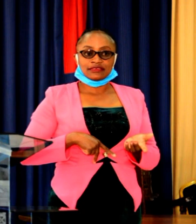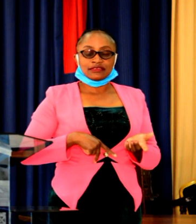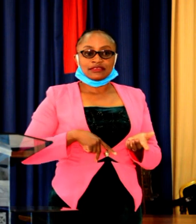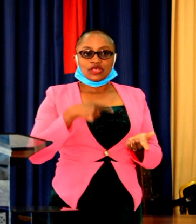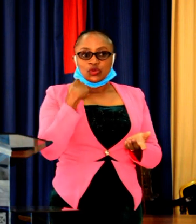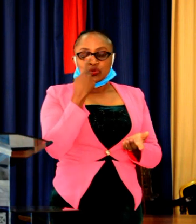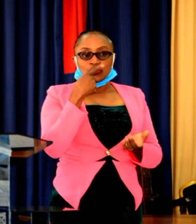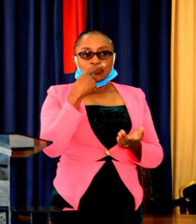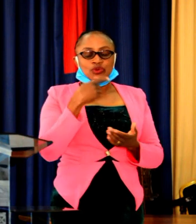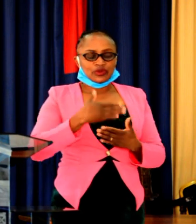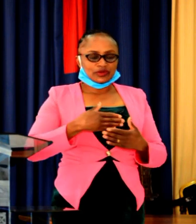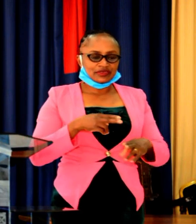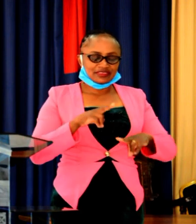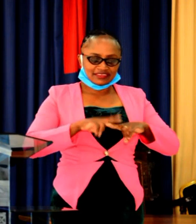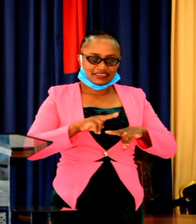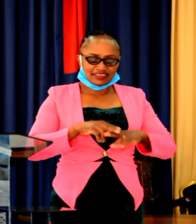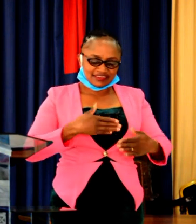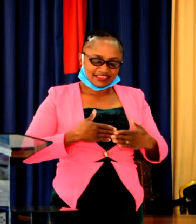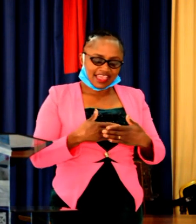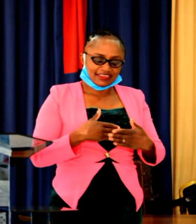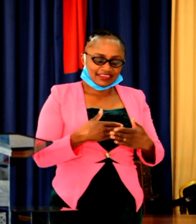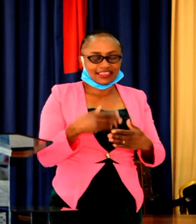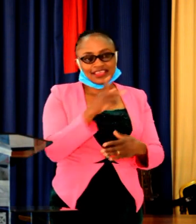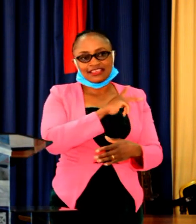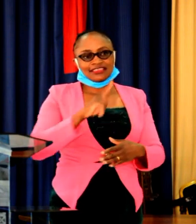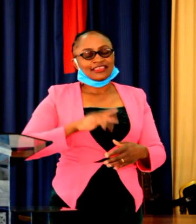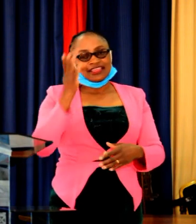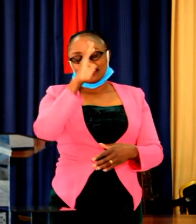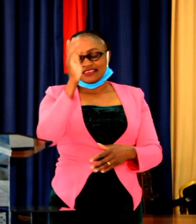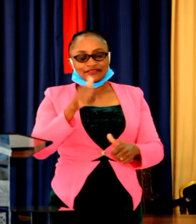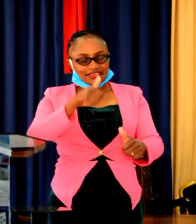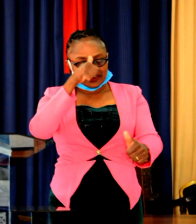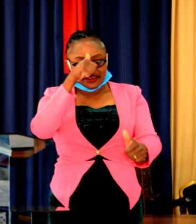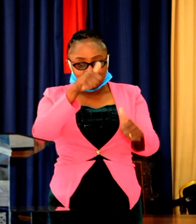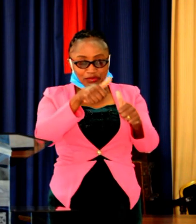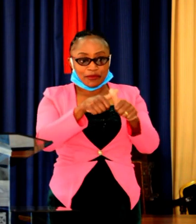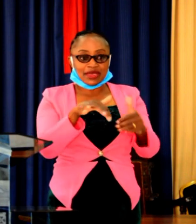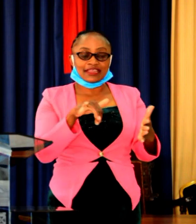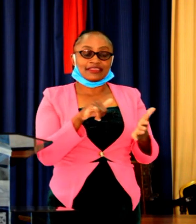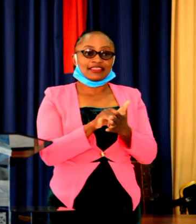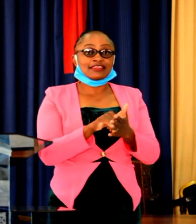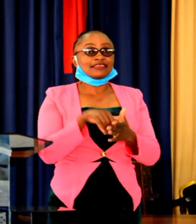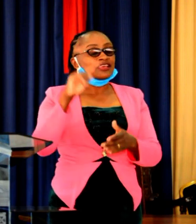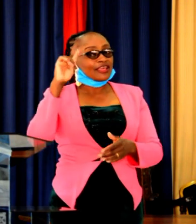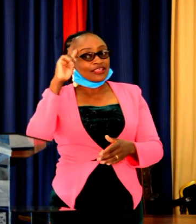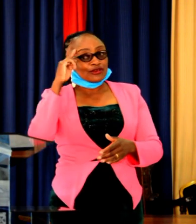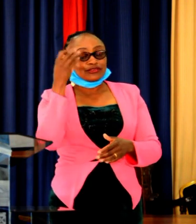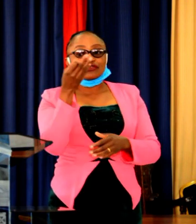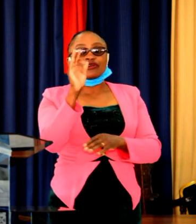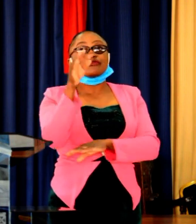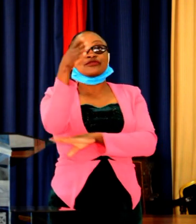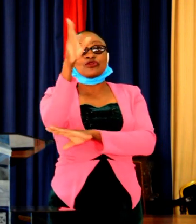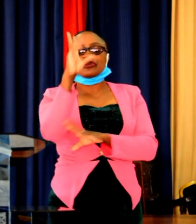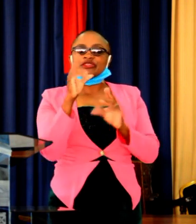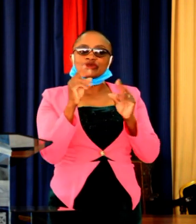ambaye alikuwa anakaa karibu sana na mfalme hakuwa anakumbuka hivyo. Hakuwa anajua kwamba mawazo ya Mungu ni tofauti na